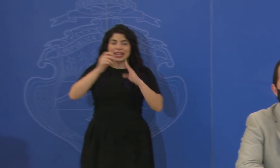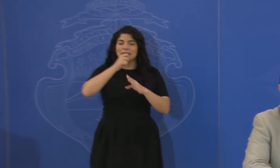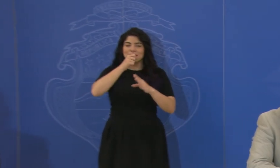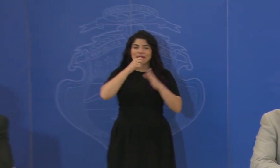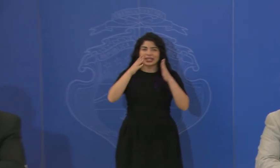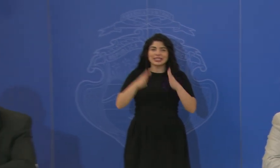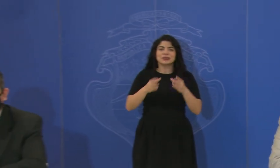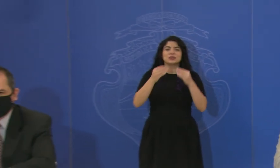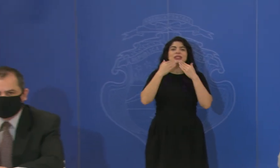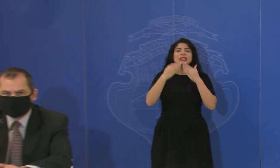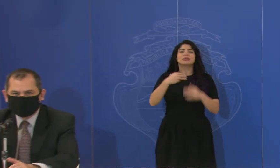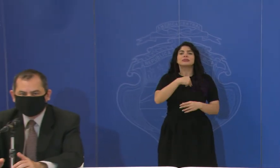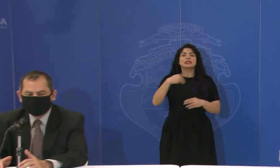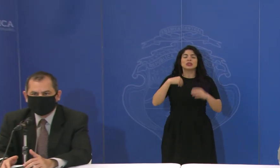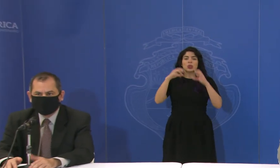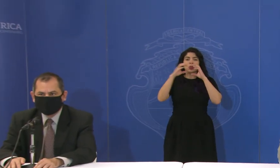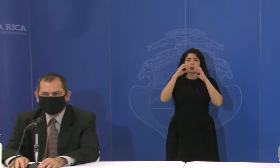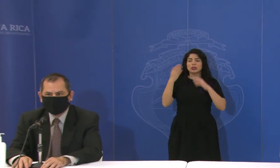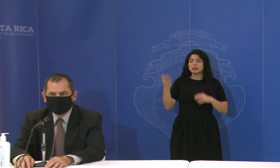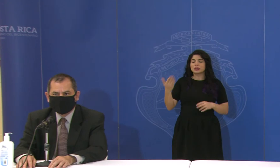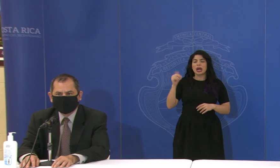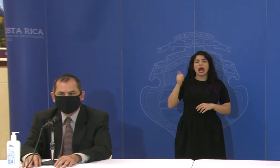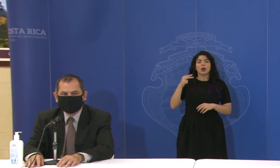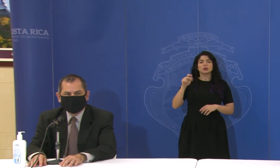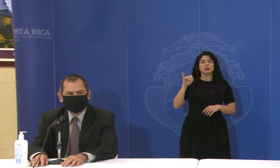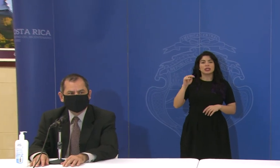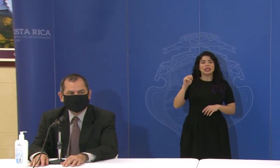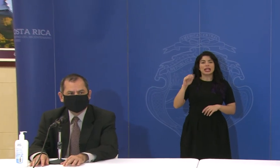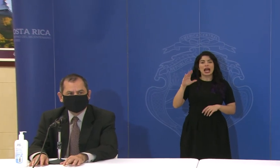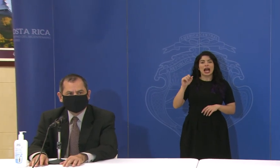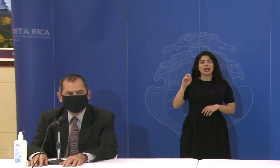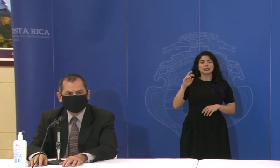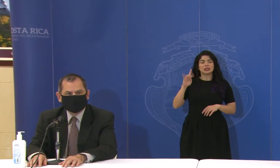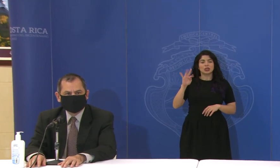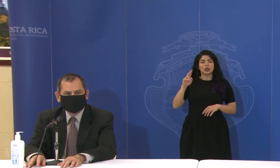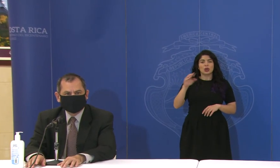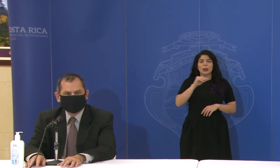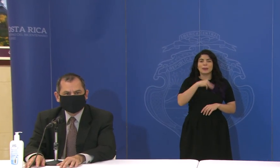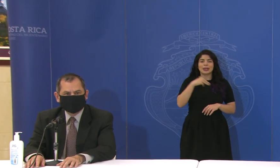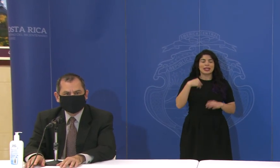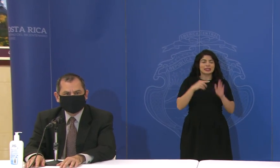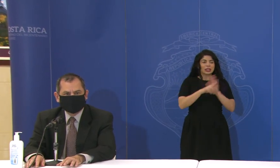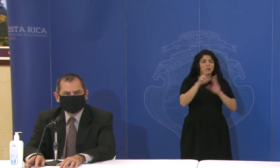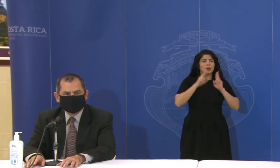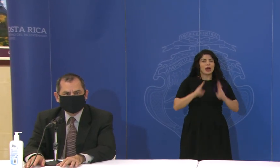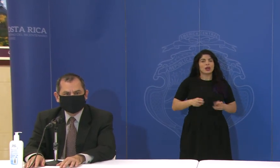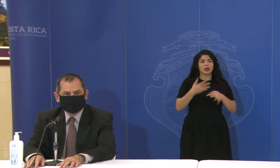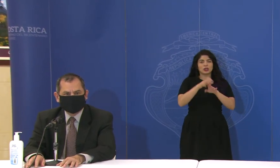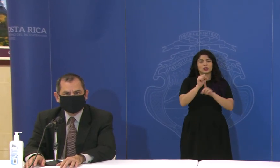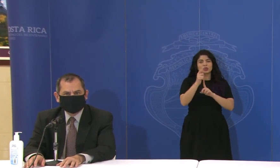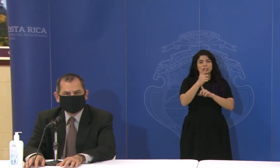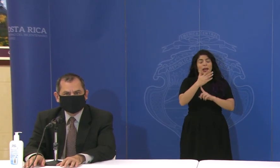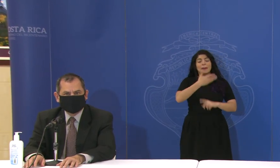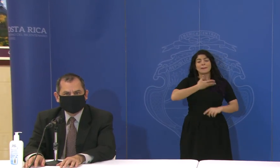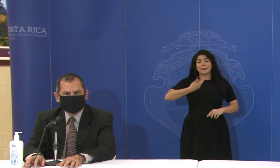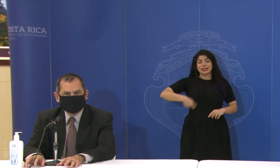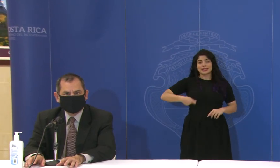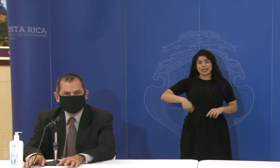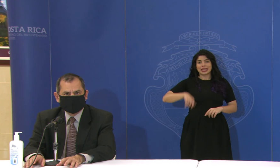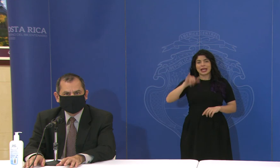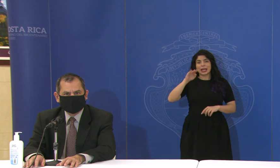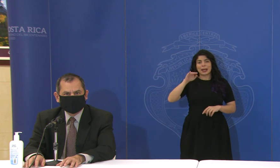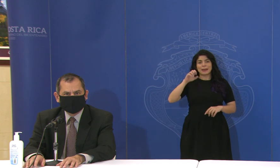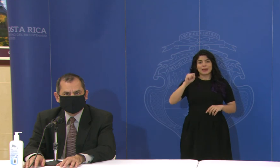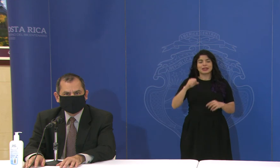prensa. Agradecemos al ministro de Comunicación, el señor Agustín Castro y al ministro de Desarrollo Humano e Inclusión Social y Presidente Ejecutivo